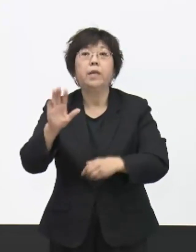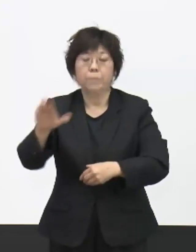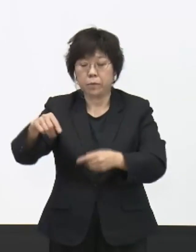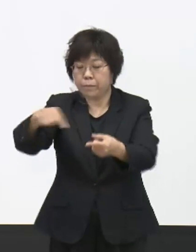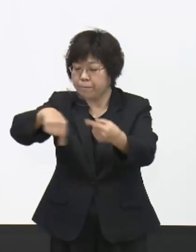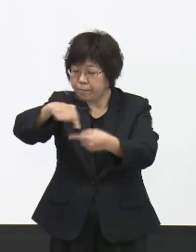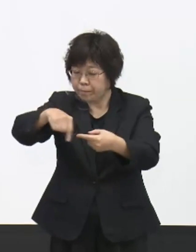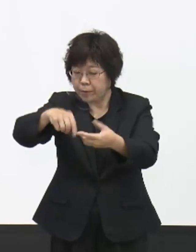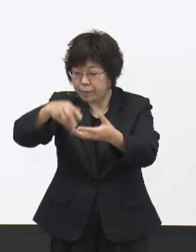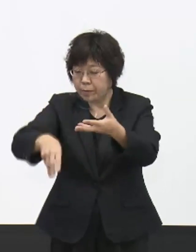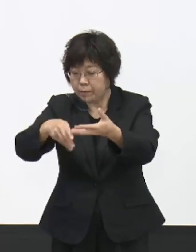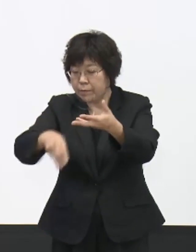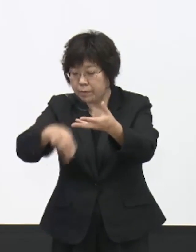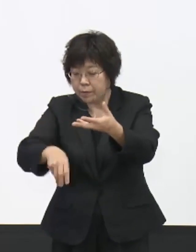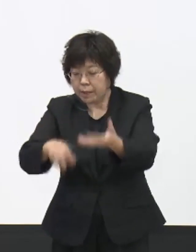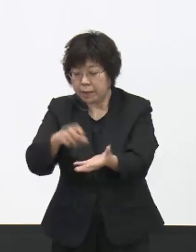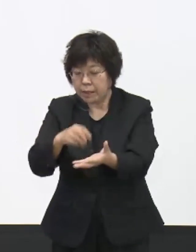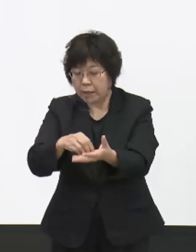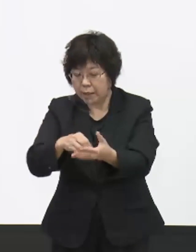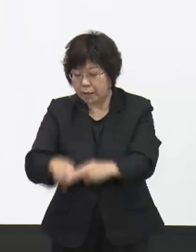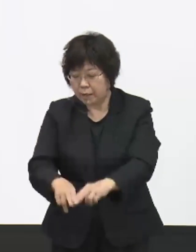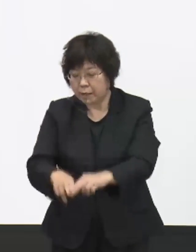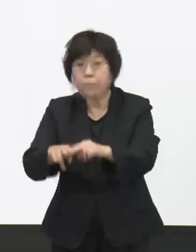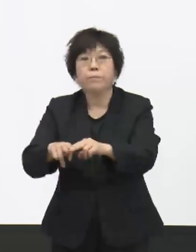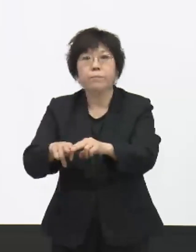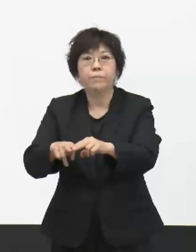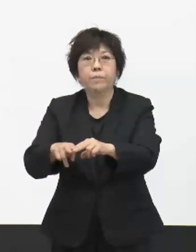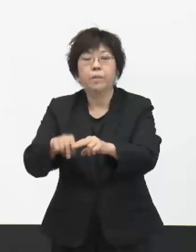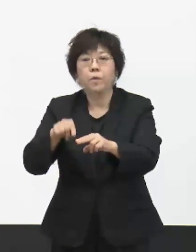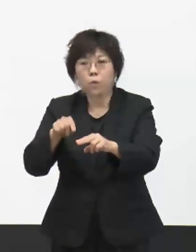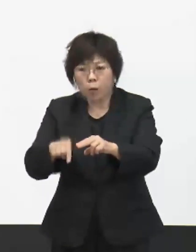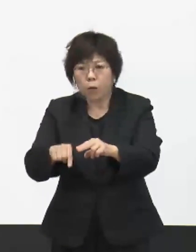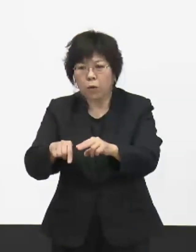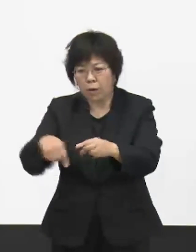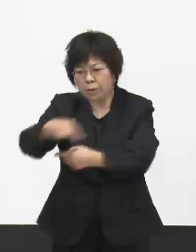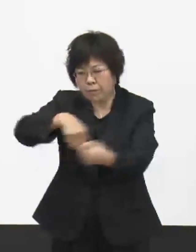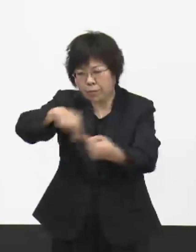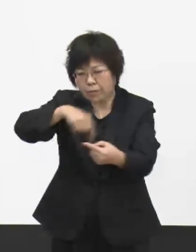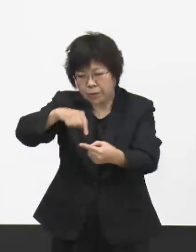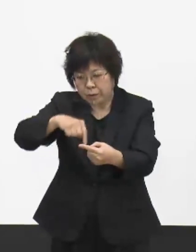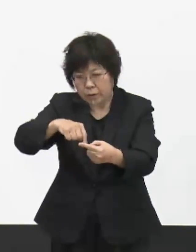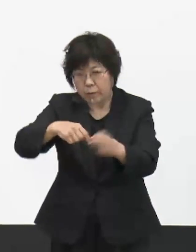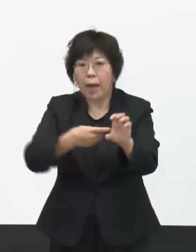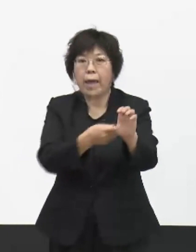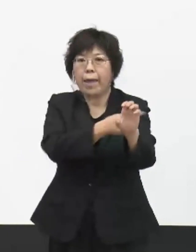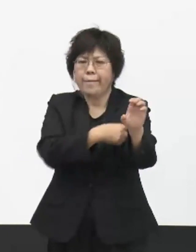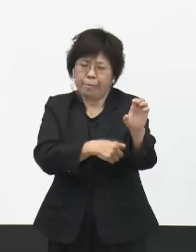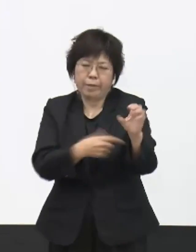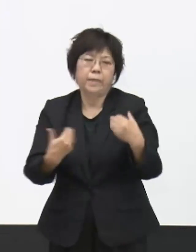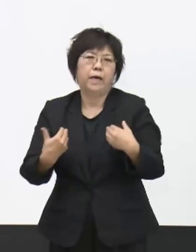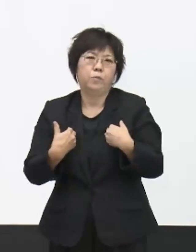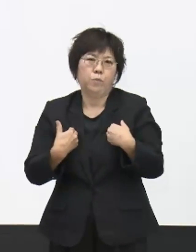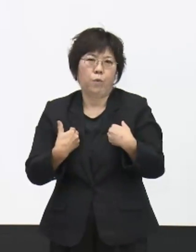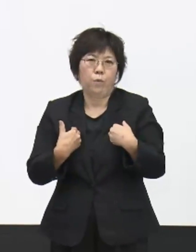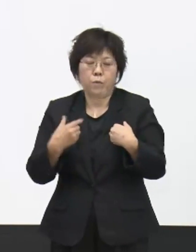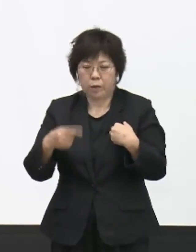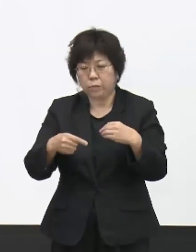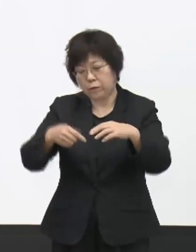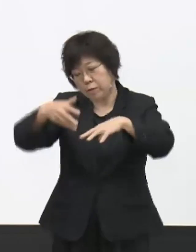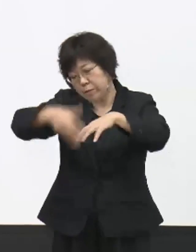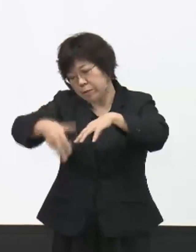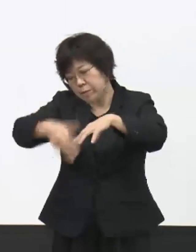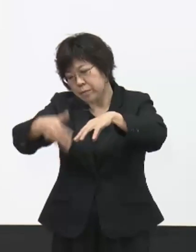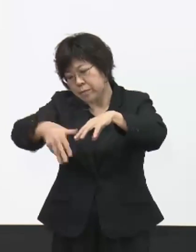には多大なるエネルギーを消費するほか、そこで発生する汚泥を焼却をする際